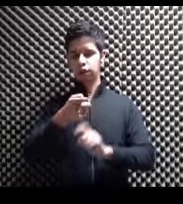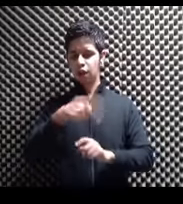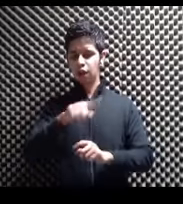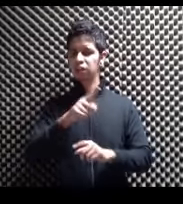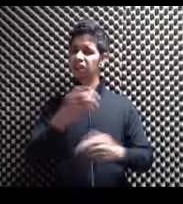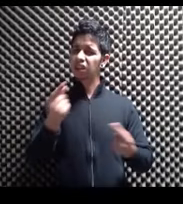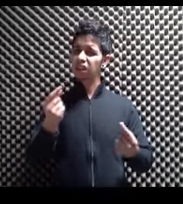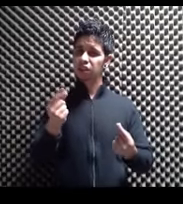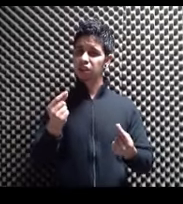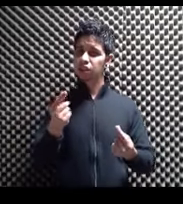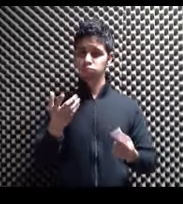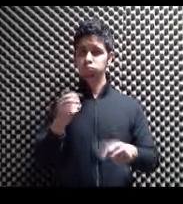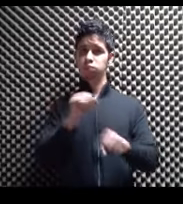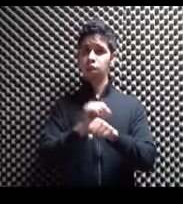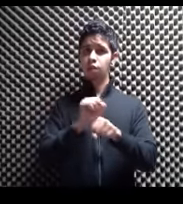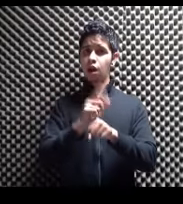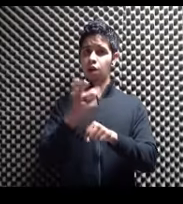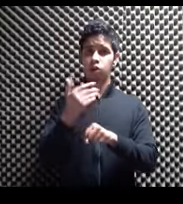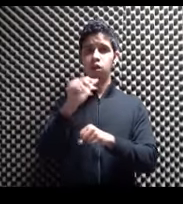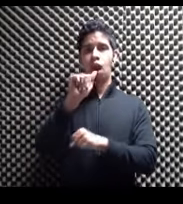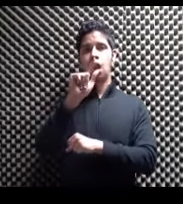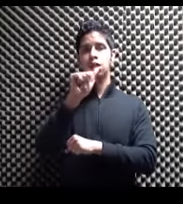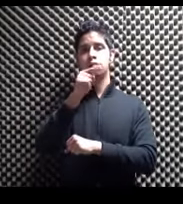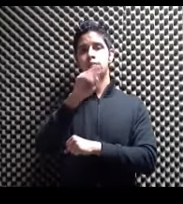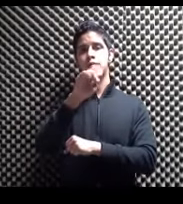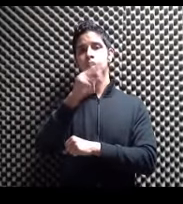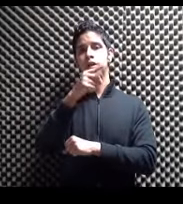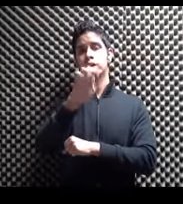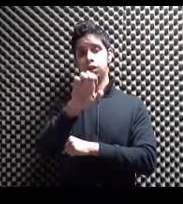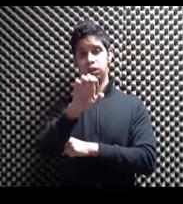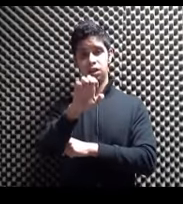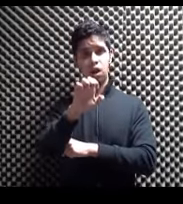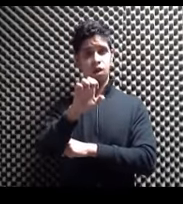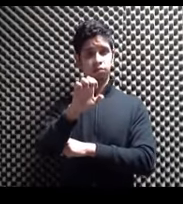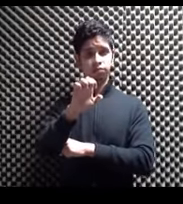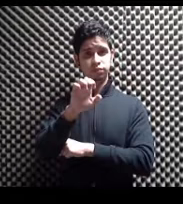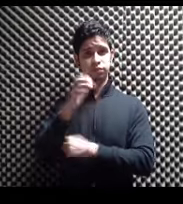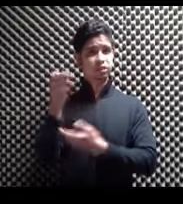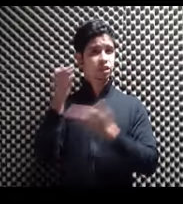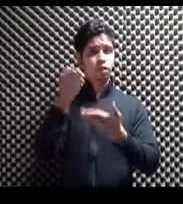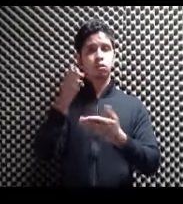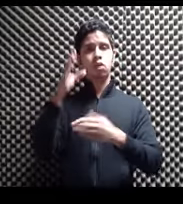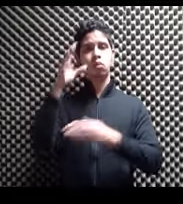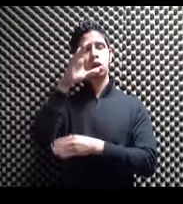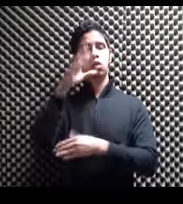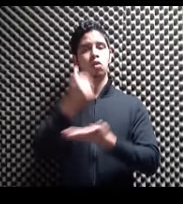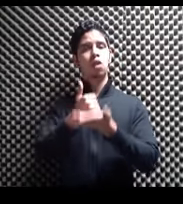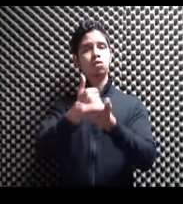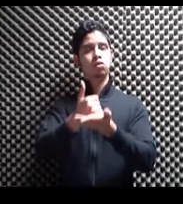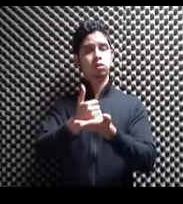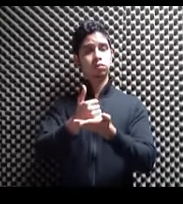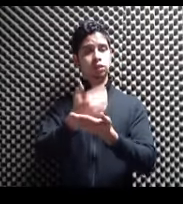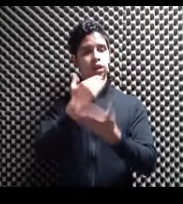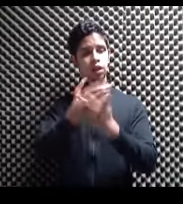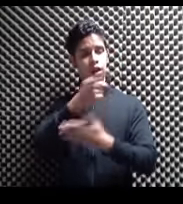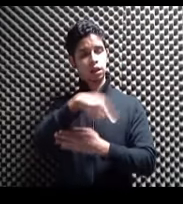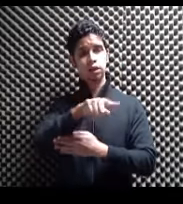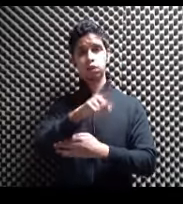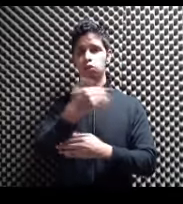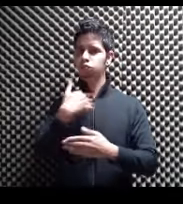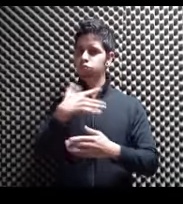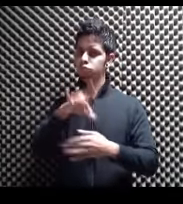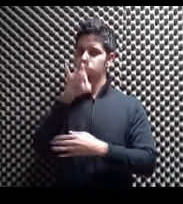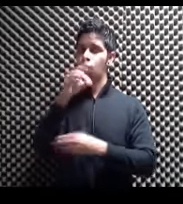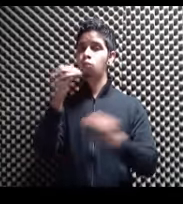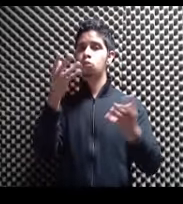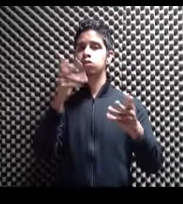albergues, llevando y buscando ayuda también para los albergues, porque gracias a ellos he conseguido muchas ayudas, el cual no tenía, ¿no?